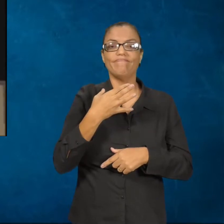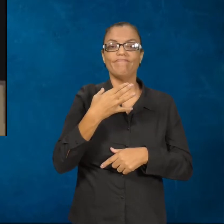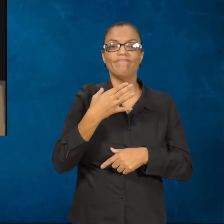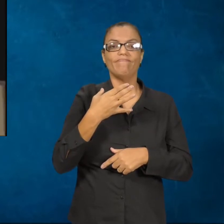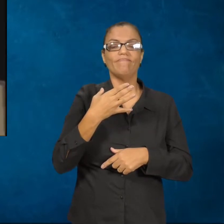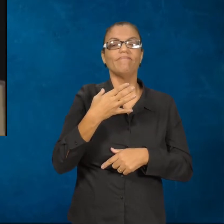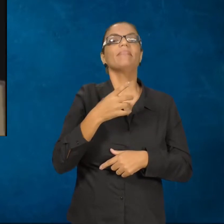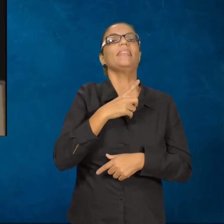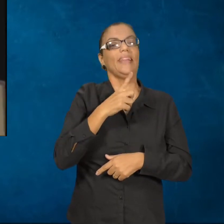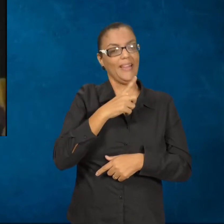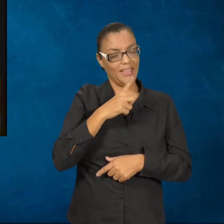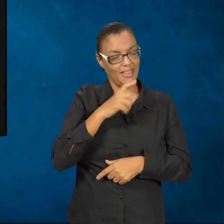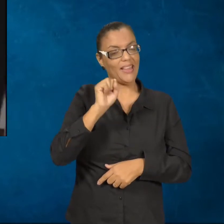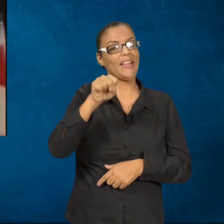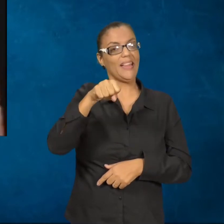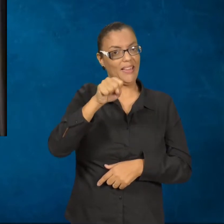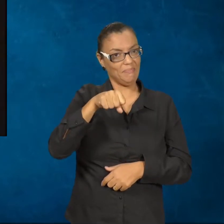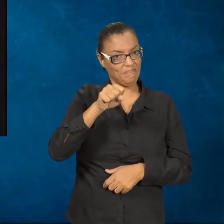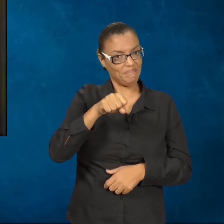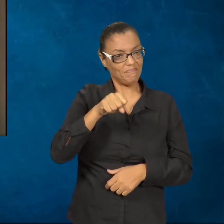Ou seja, tem mesmo.